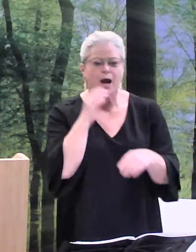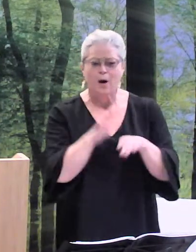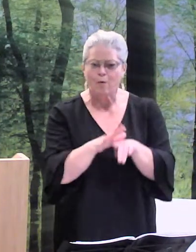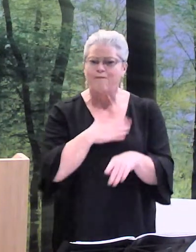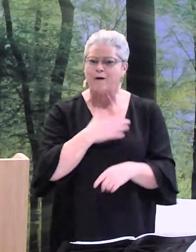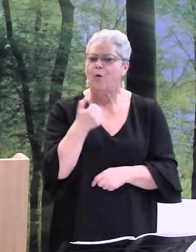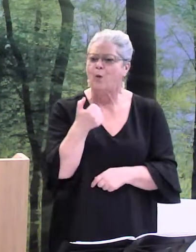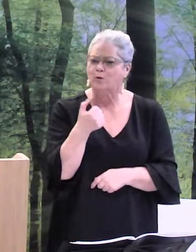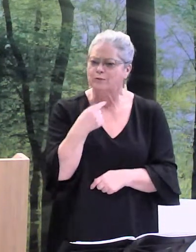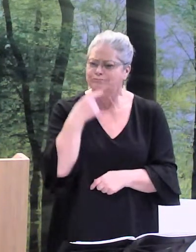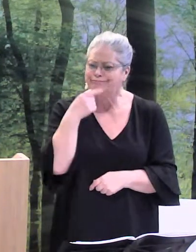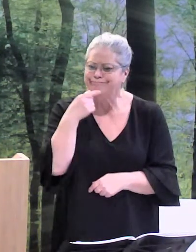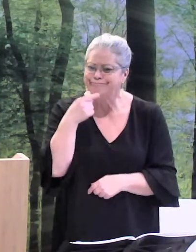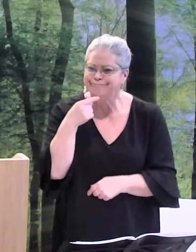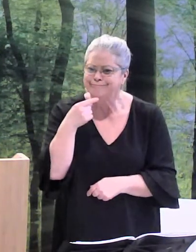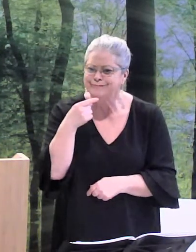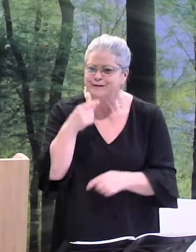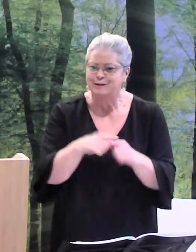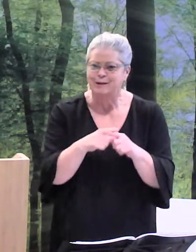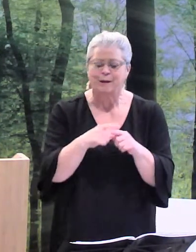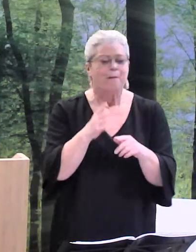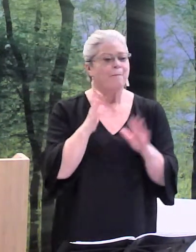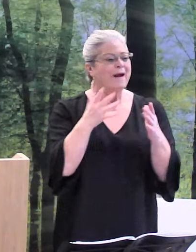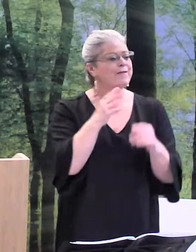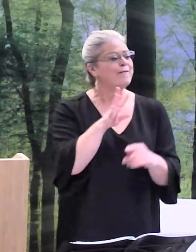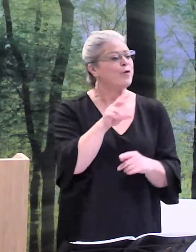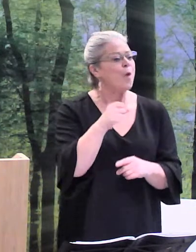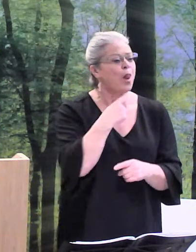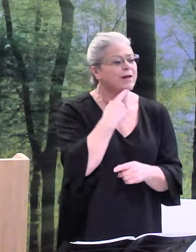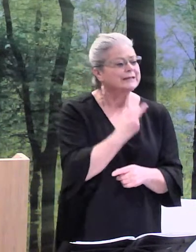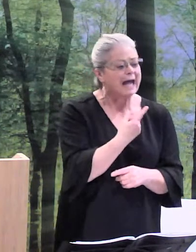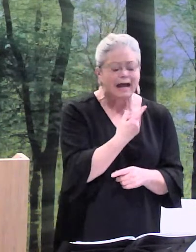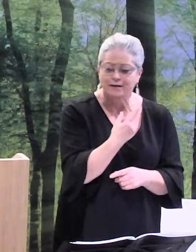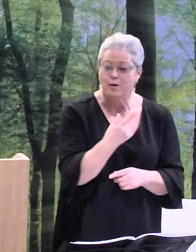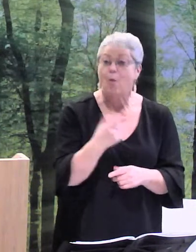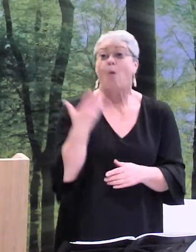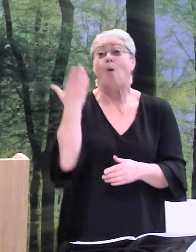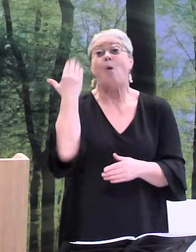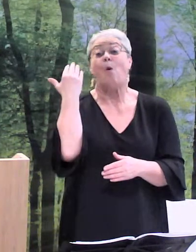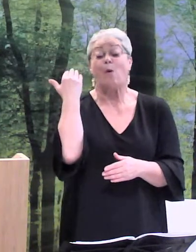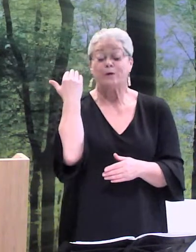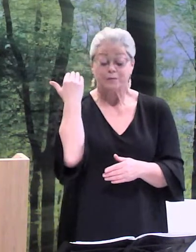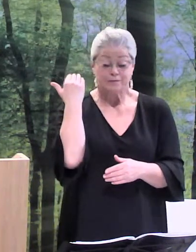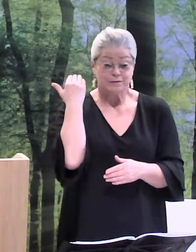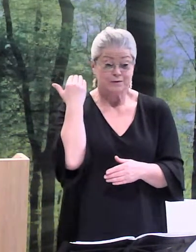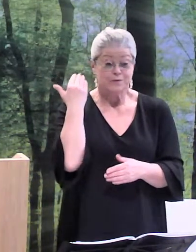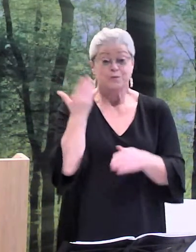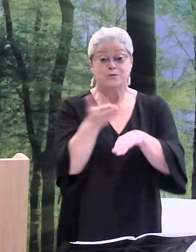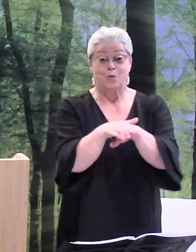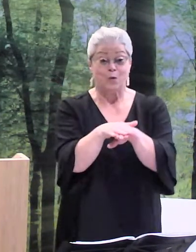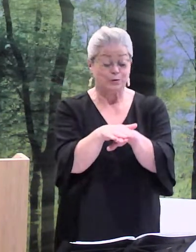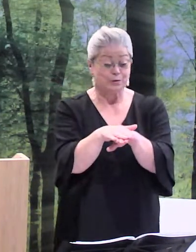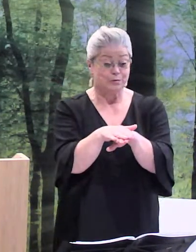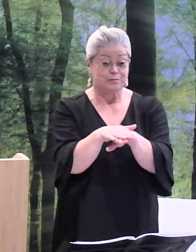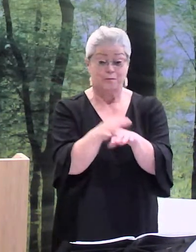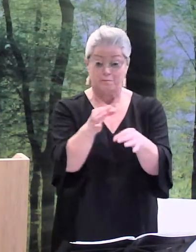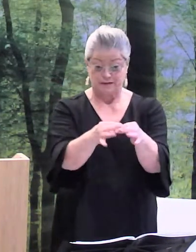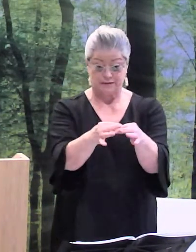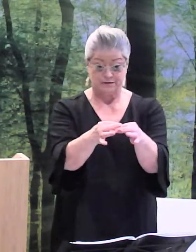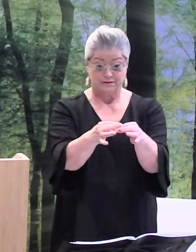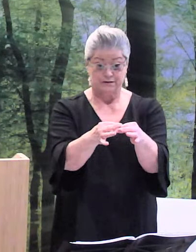spreken. Want zoals Bram Vermeulen ooit zei, ooit, dood, ben je